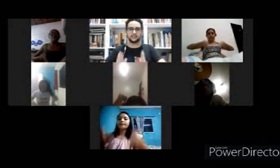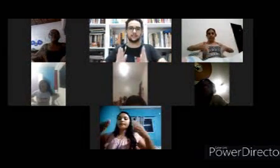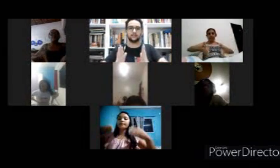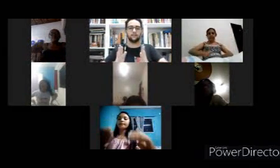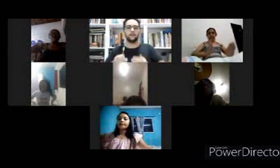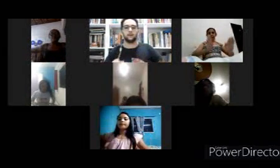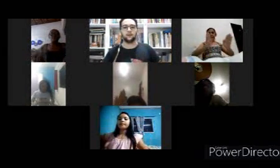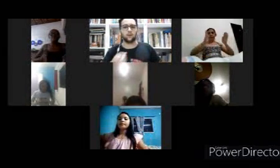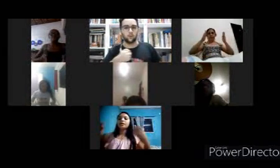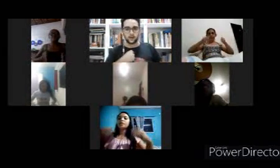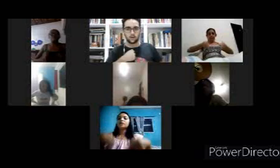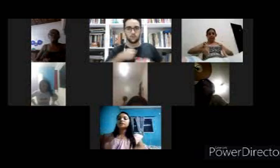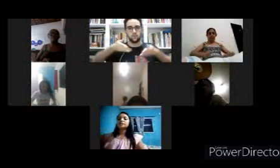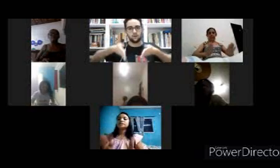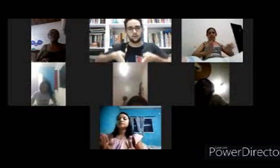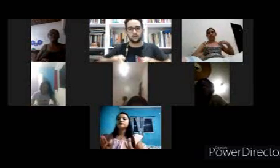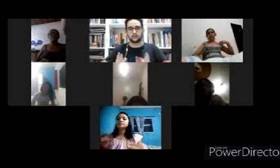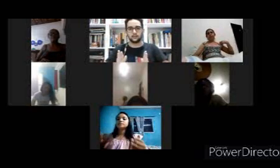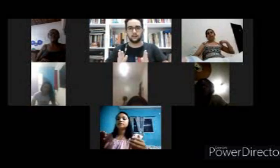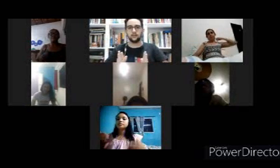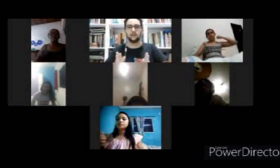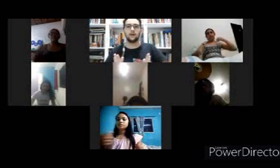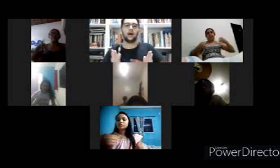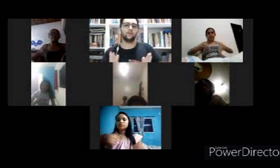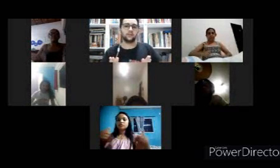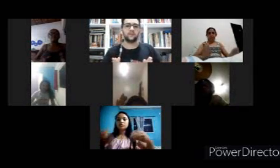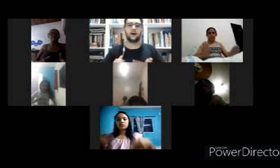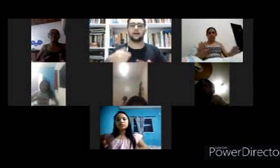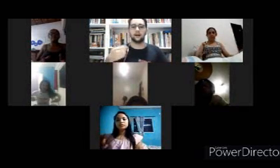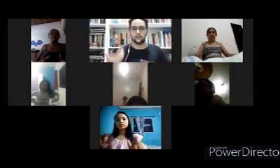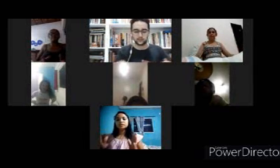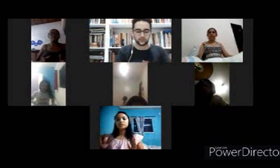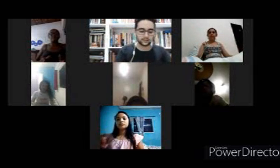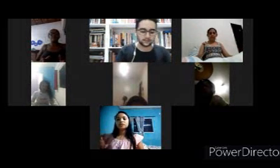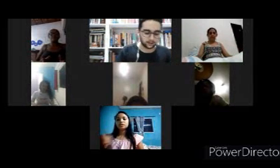nasci. Então, eu nasci, aí você fala a data de nascimento.